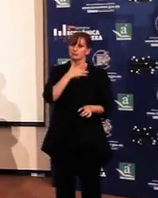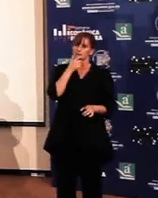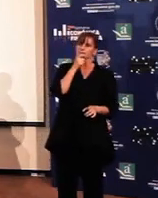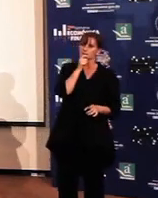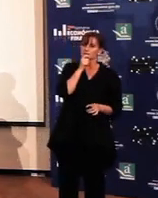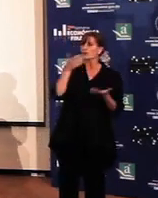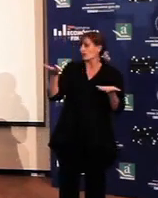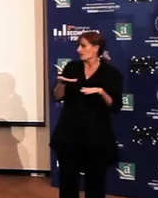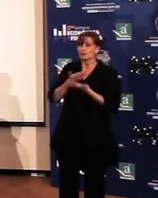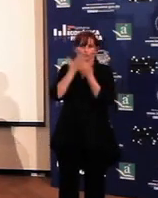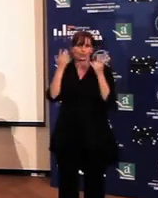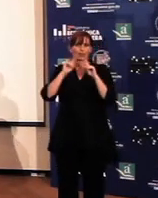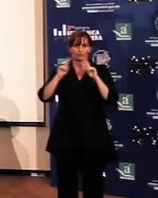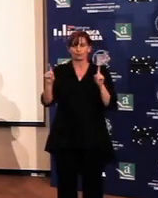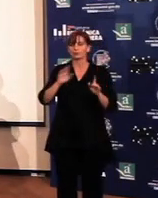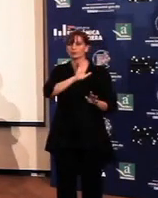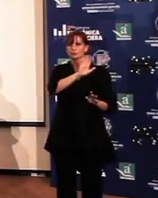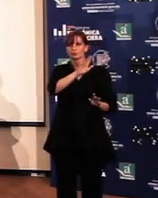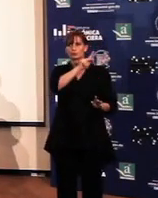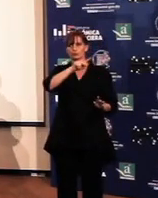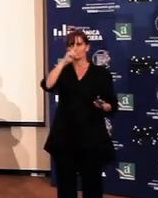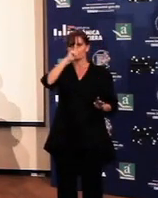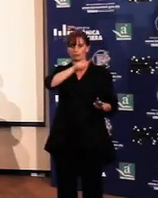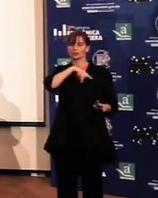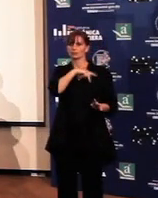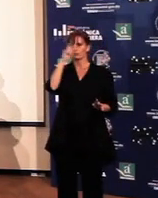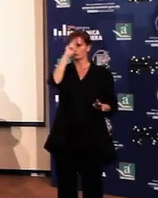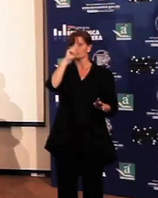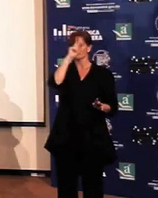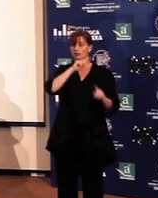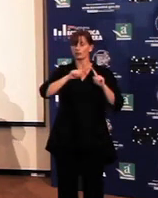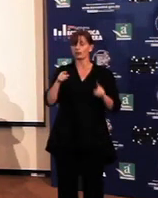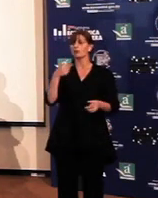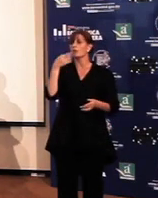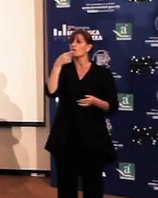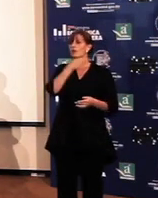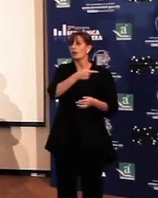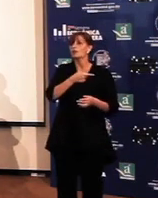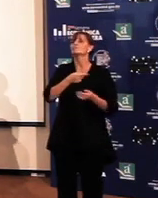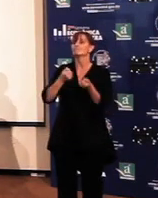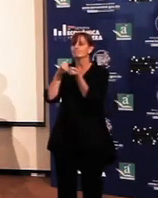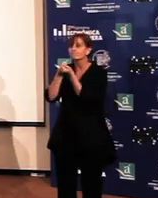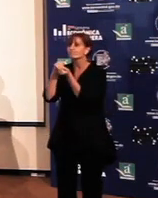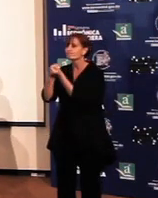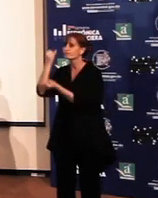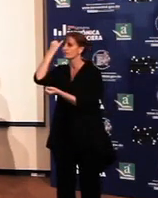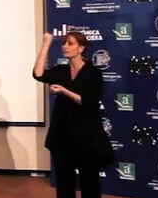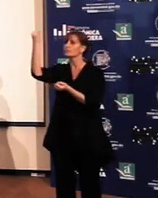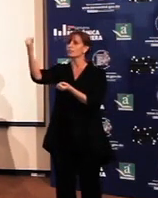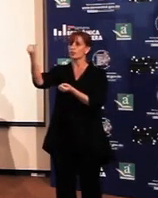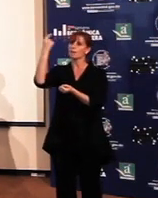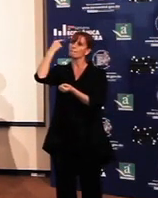personales pero fue el motor el impulsor también de esta idea que nosotros